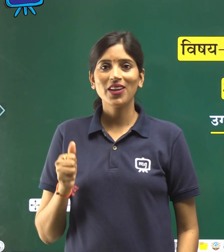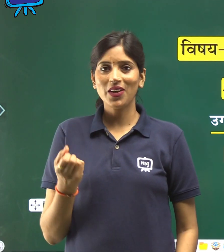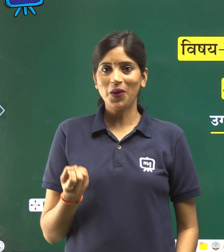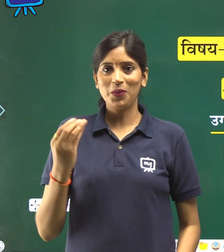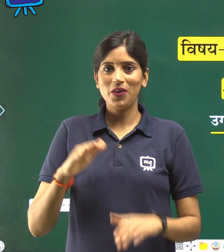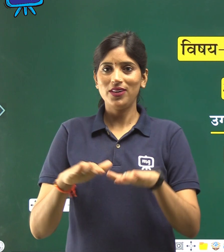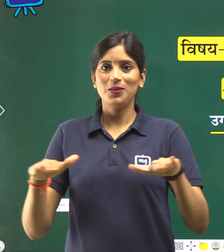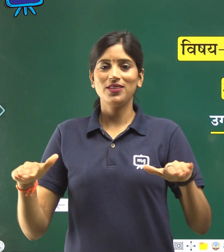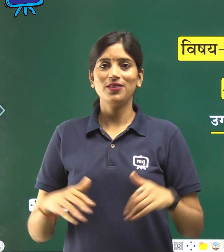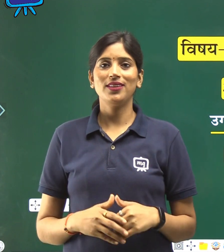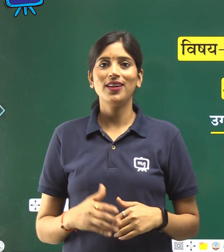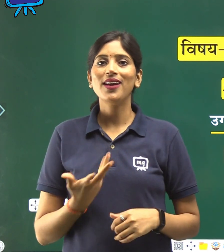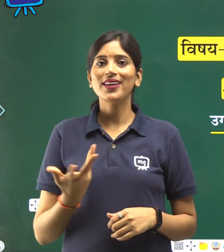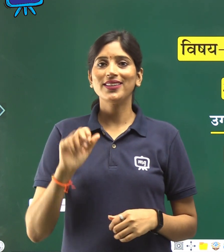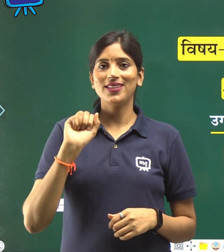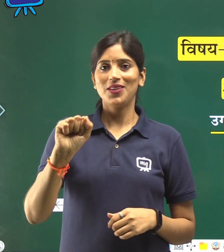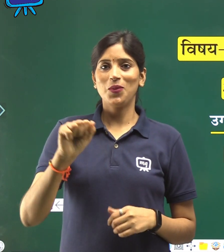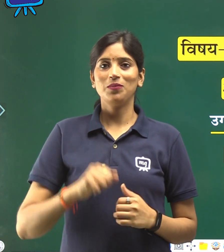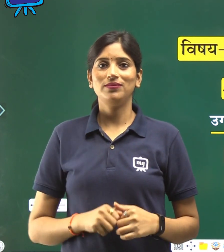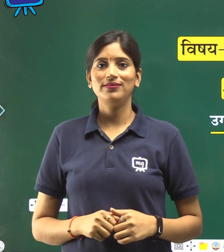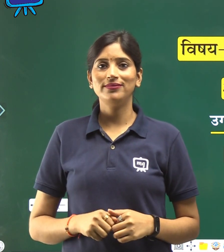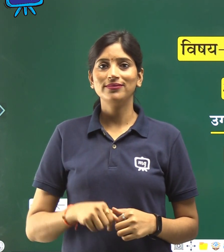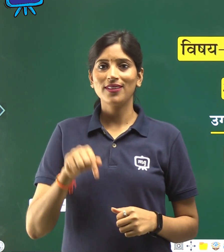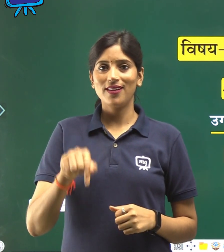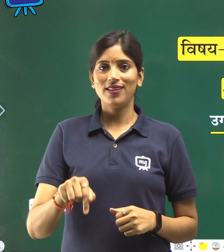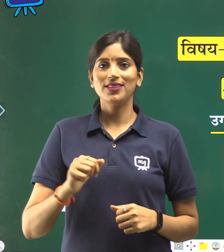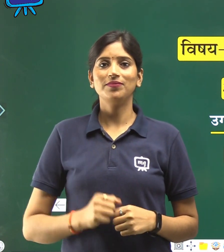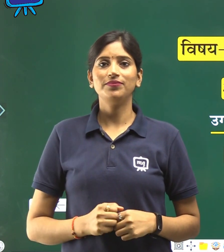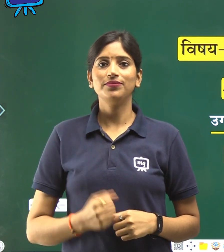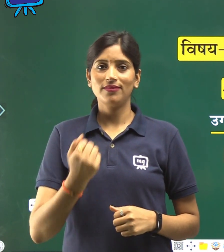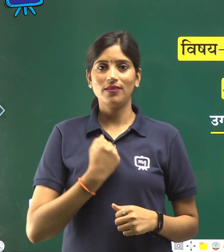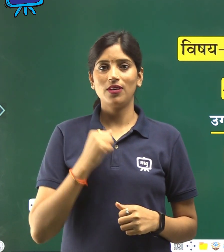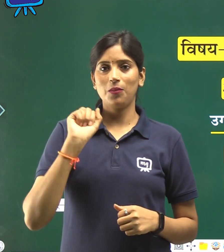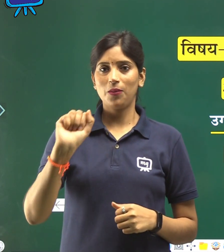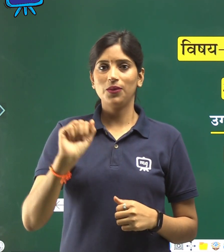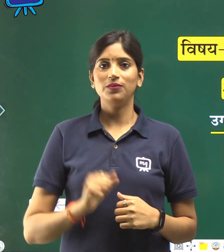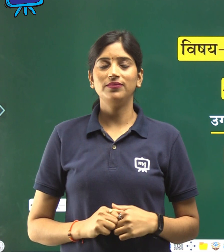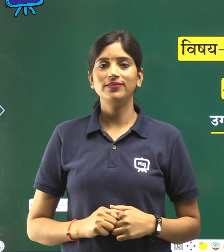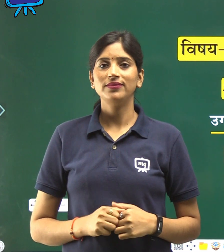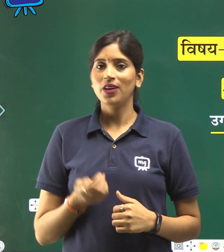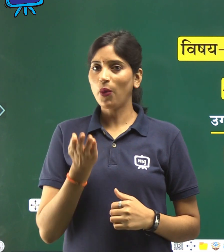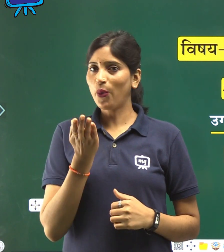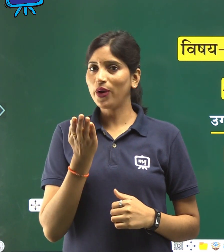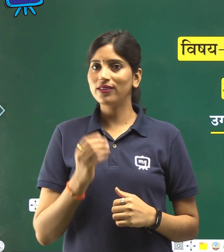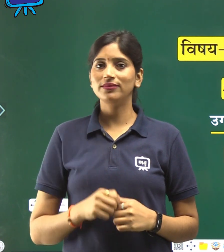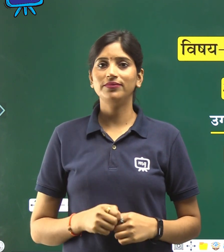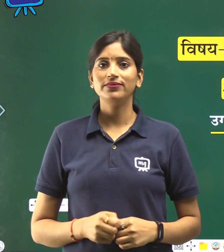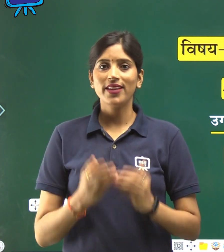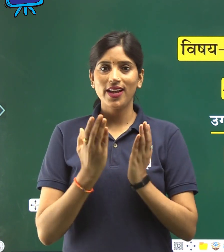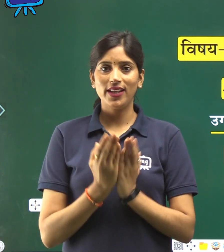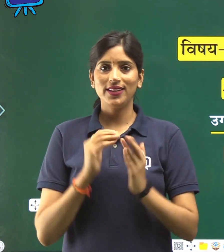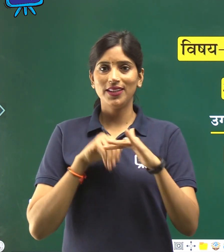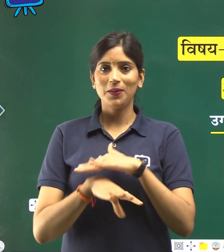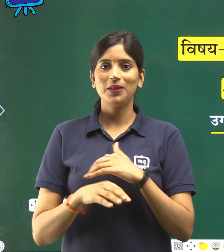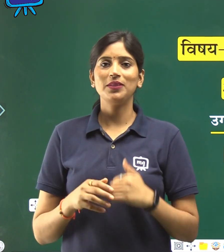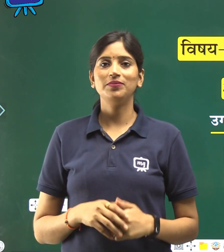गुड मॉर्निंग बच्चों, कैसे हो आप? आज हम आपको पर्यावरण अध्ययन